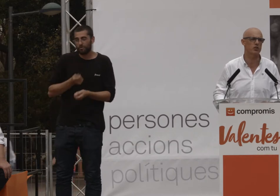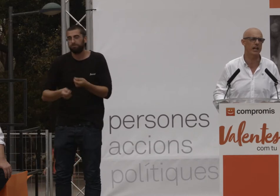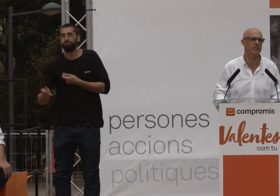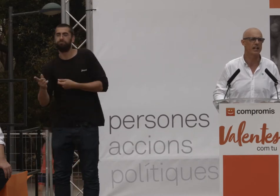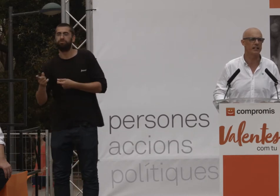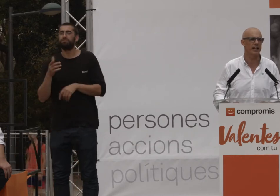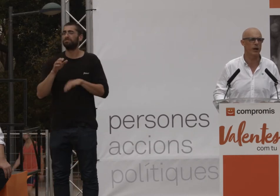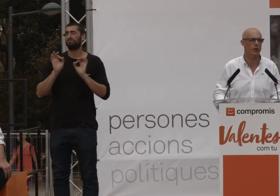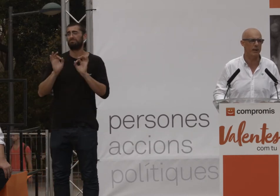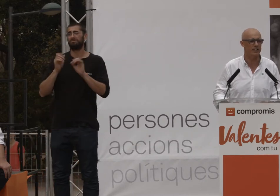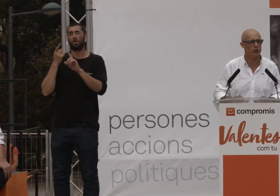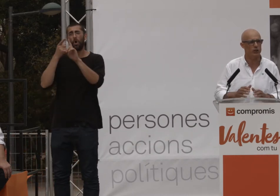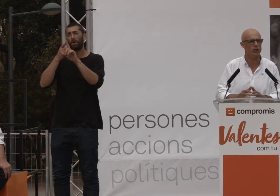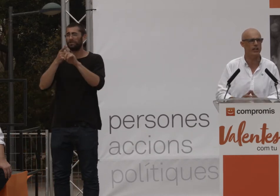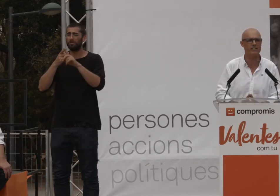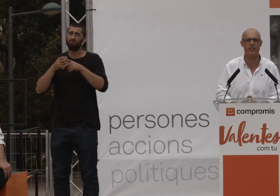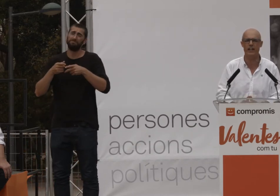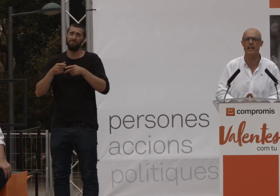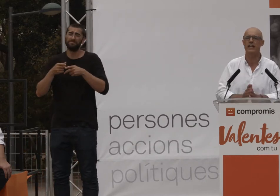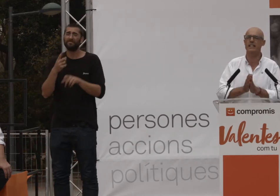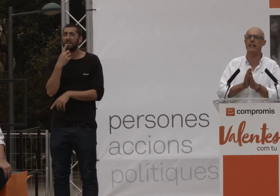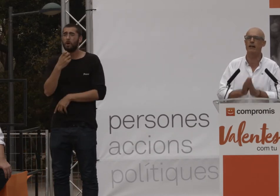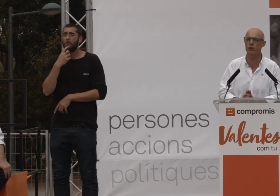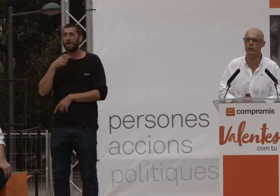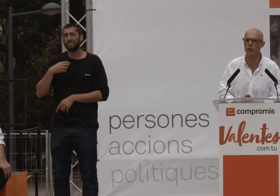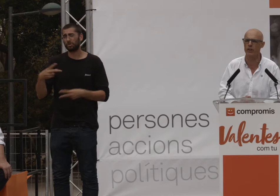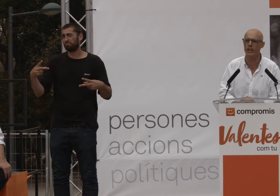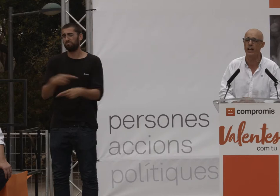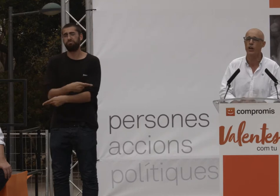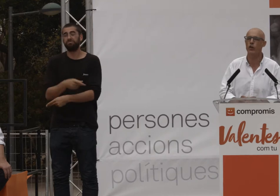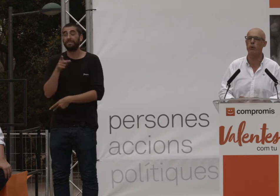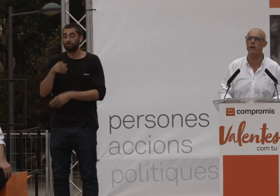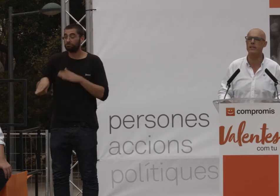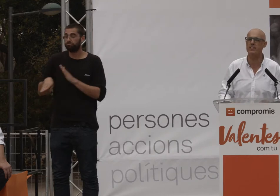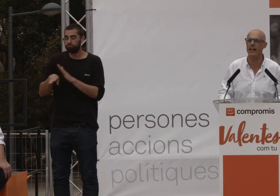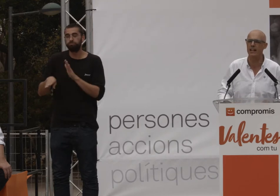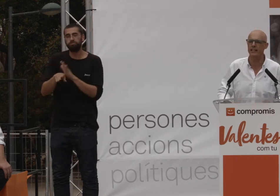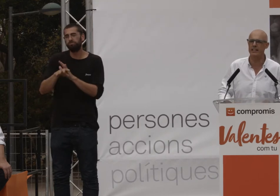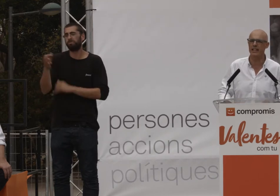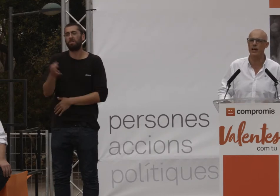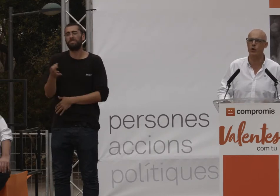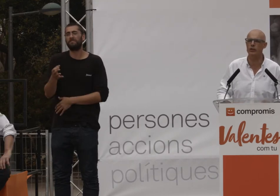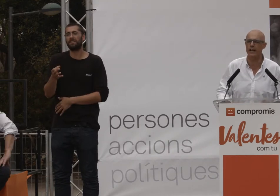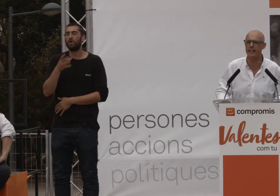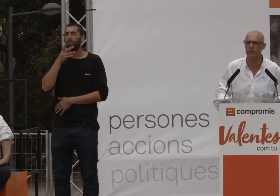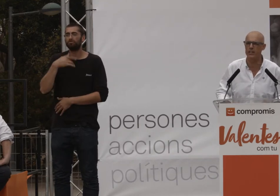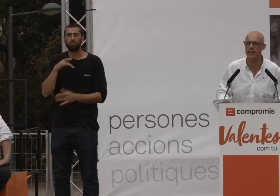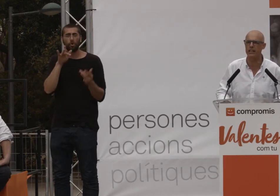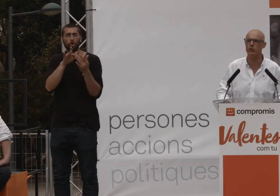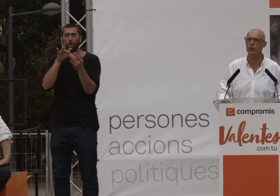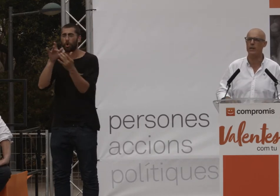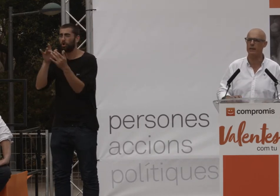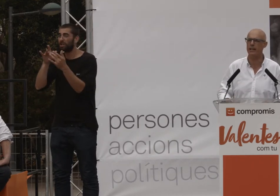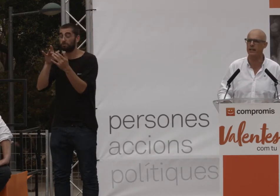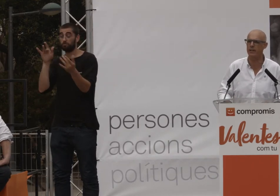nostres oceans de l'allau de plàstic. Tot això és el que estem fent i és el que hem de continuar fent. No podem deixar d'estar en contacte amb la gent,